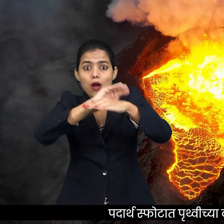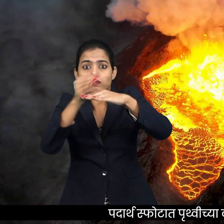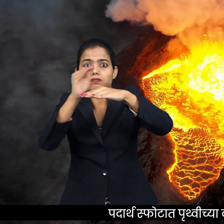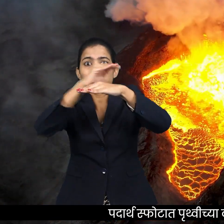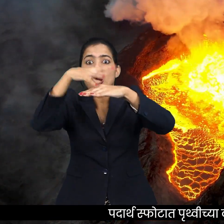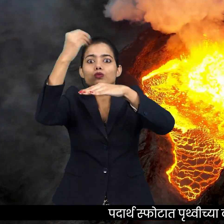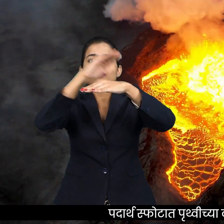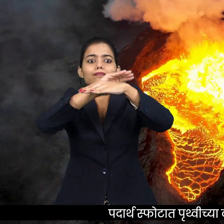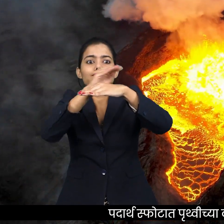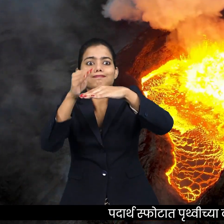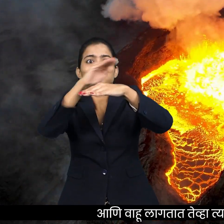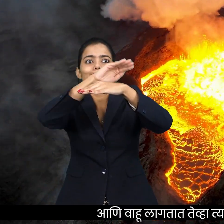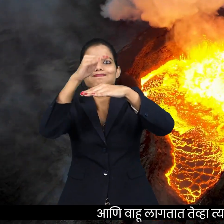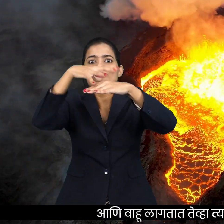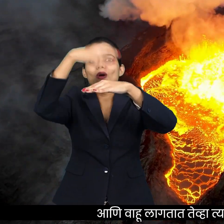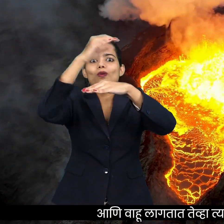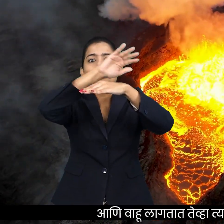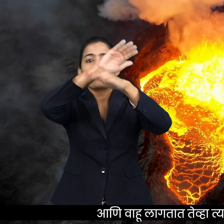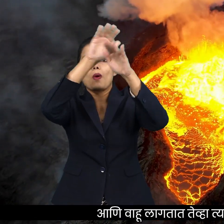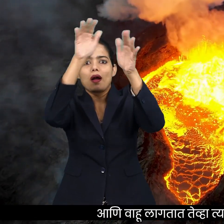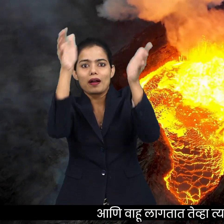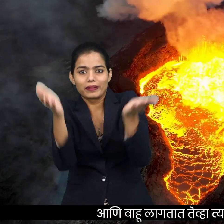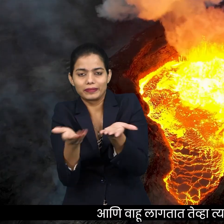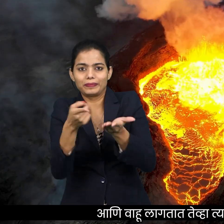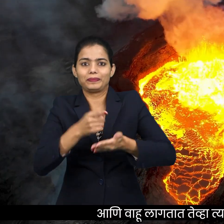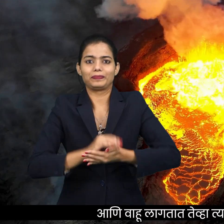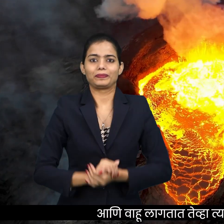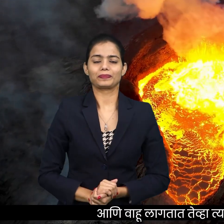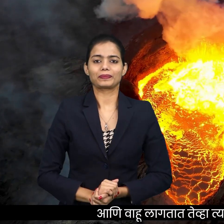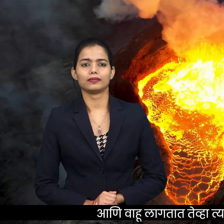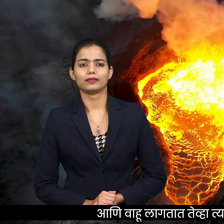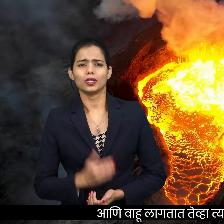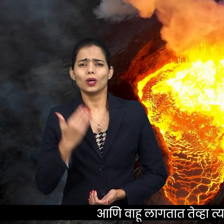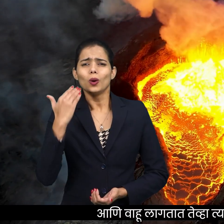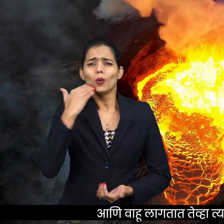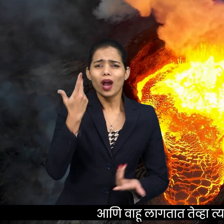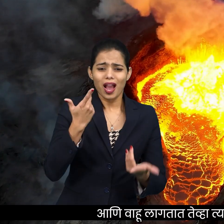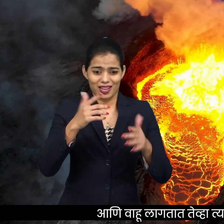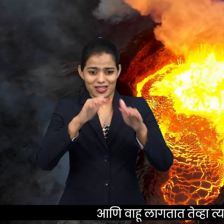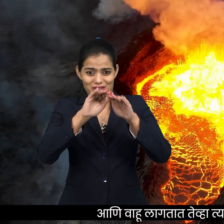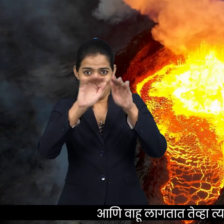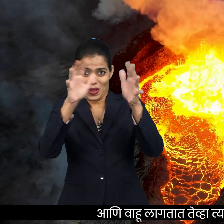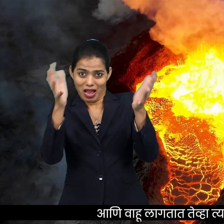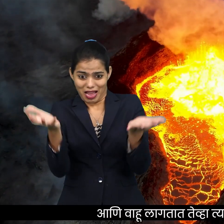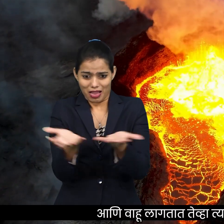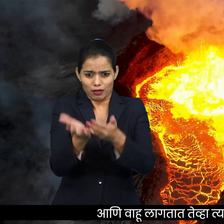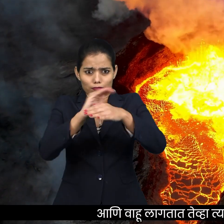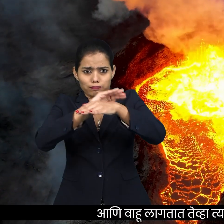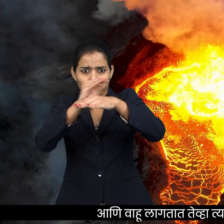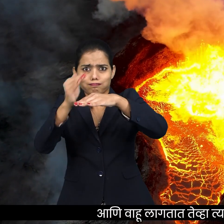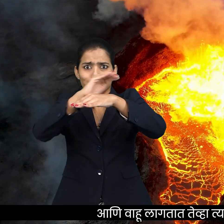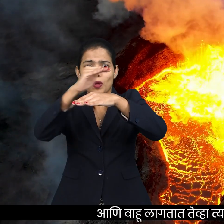बाहेर पडतात आणि वाहू लागतात तेव्हा त्याला ज्वालामुखी म्हणतात.